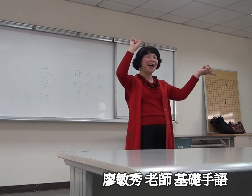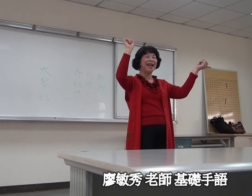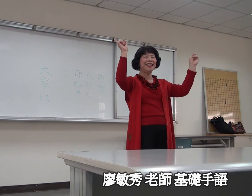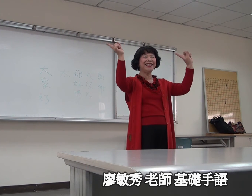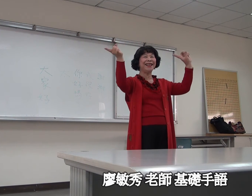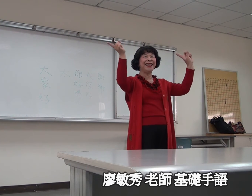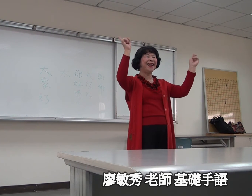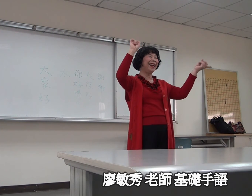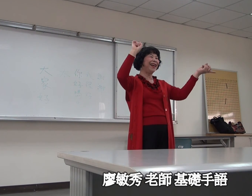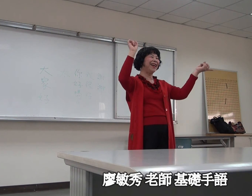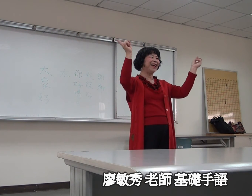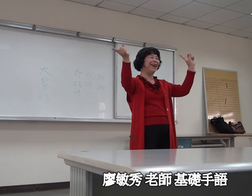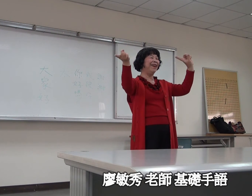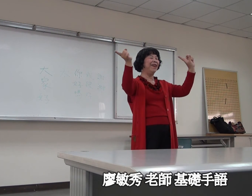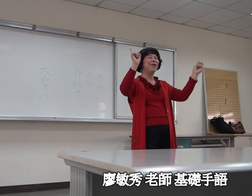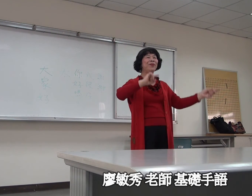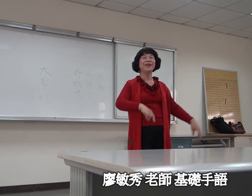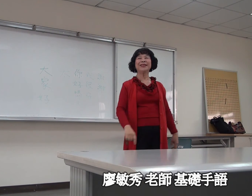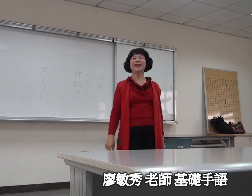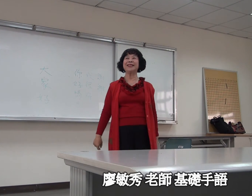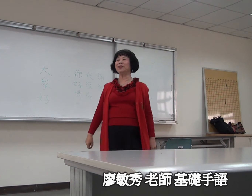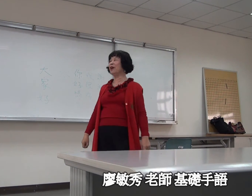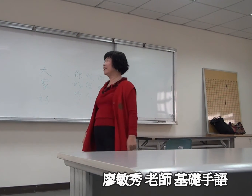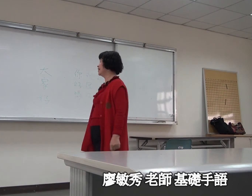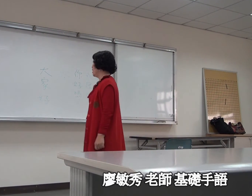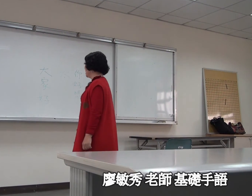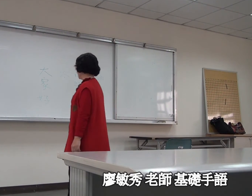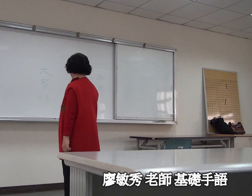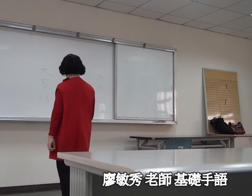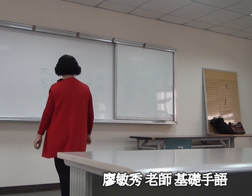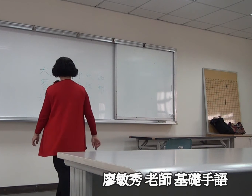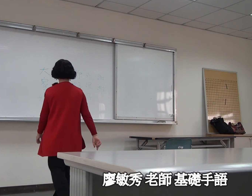玩，哎，这个是玩，还有小朋友嘛哈。